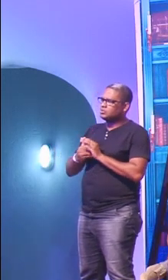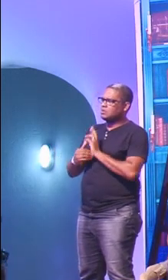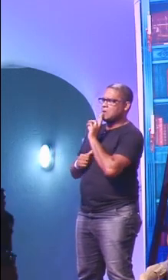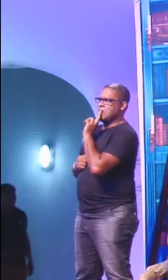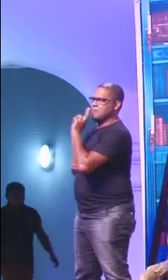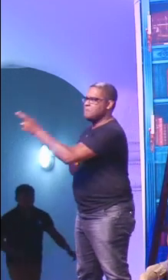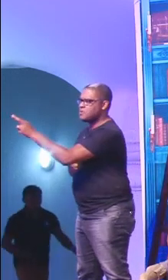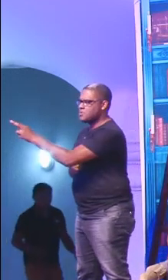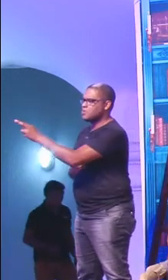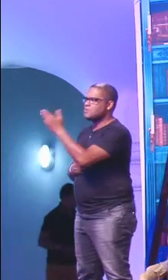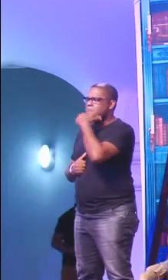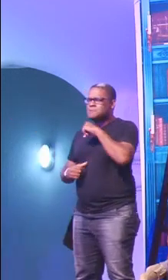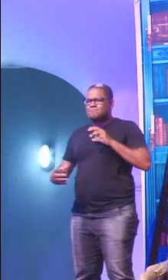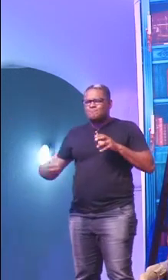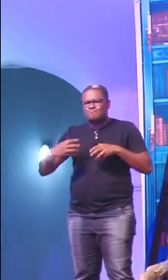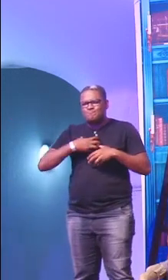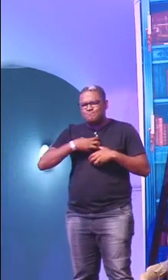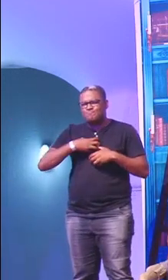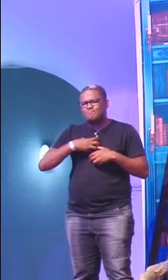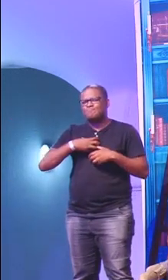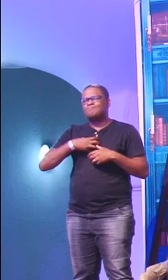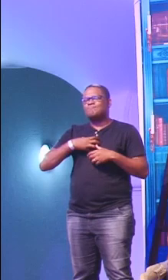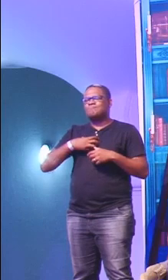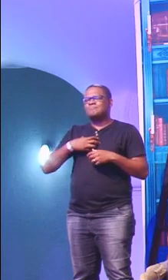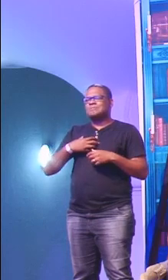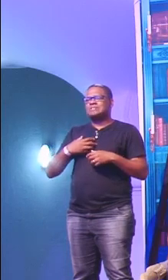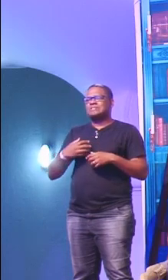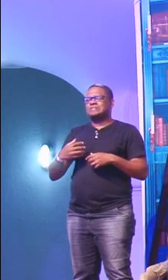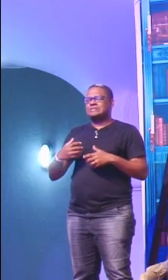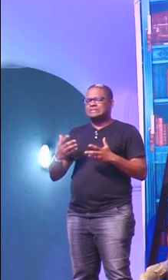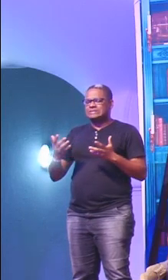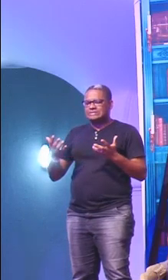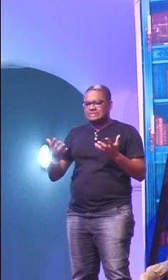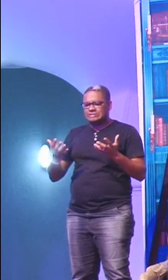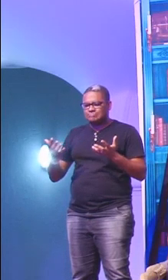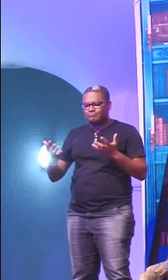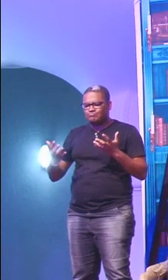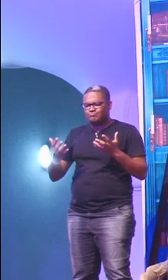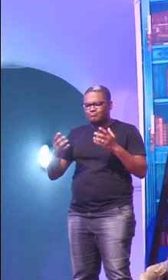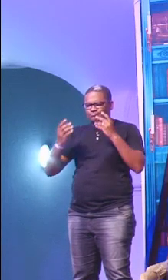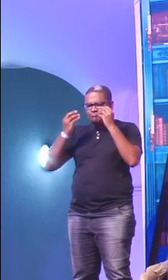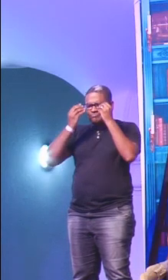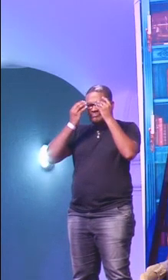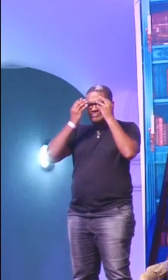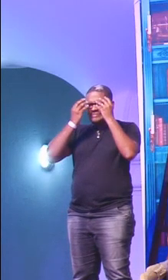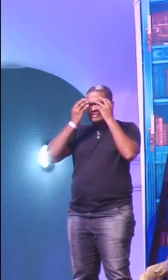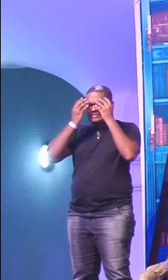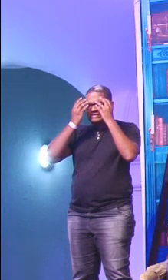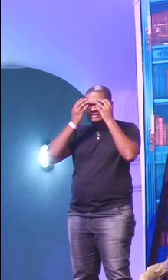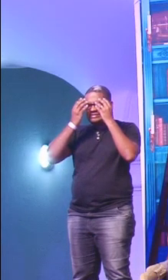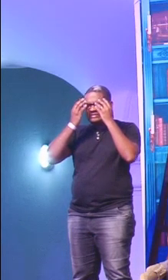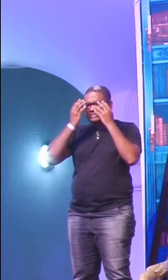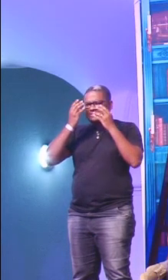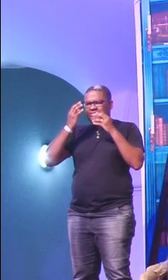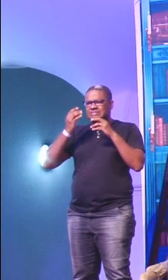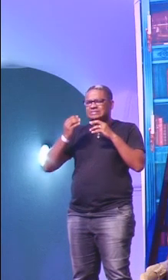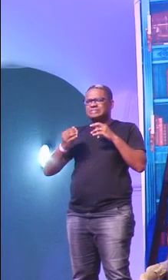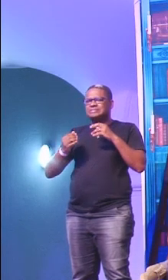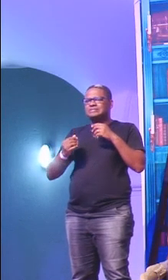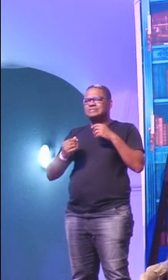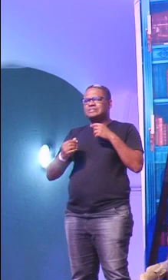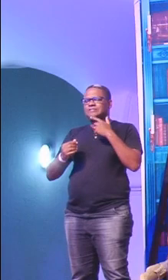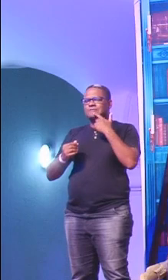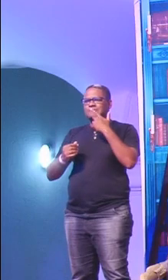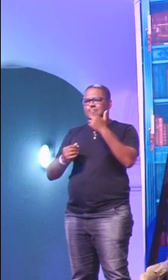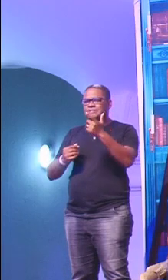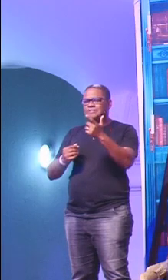Rafik atingiu Simão. O pai, com a voz desorientada e os olhos frouxos, só foi capaz de